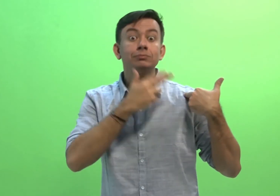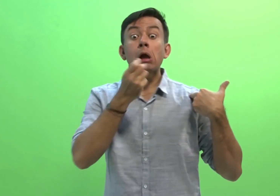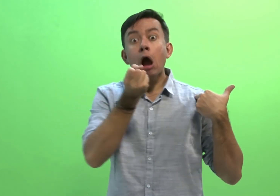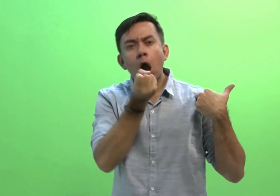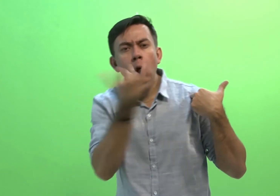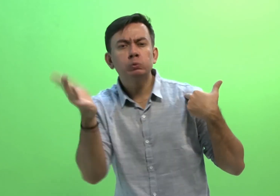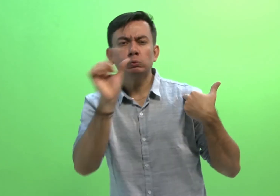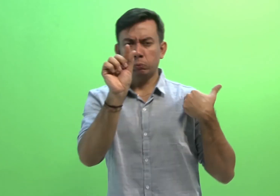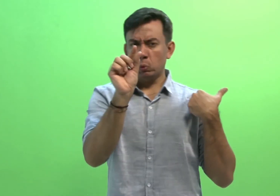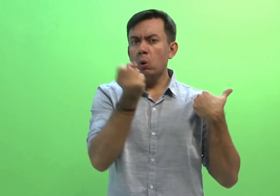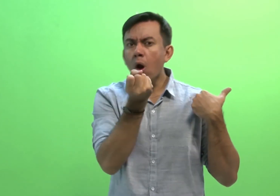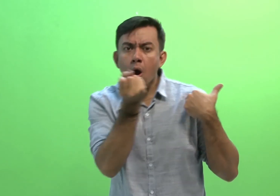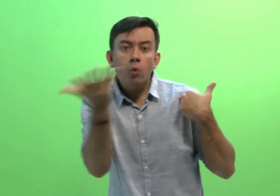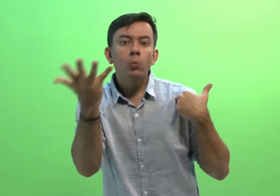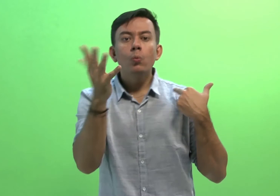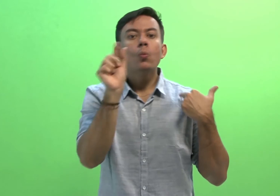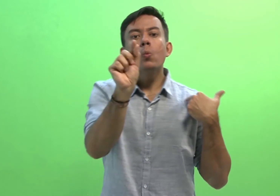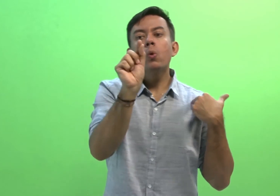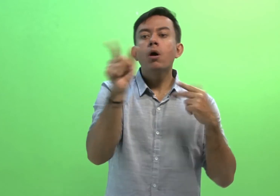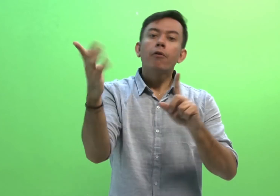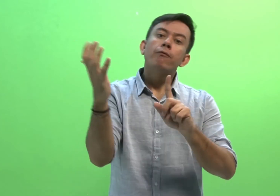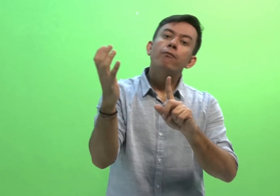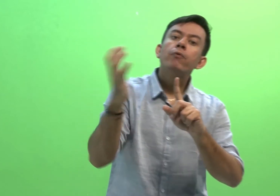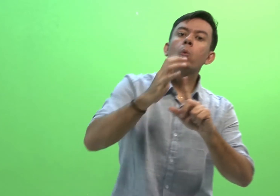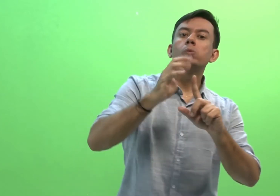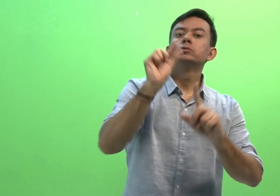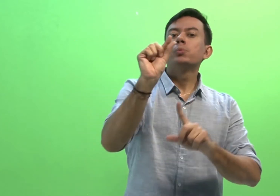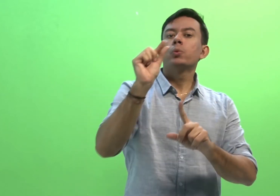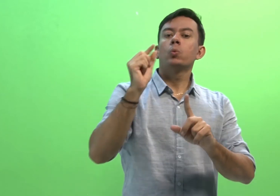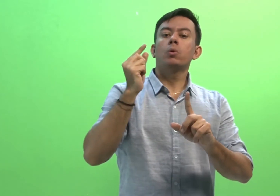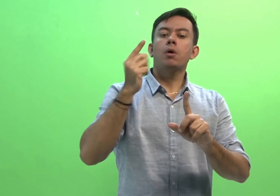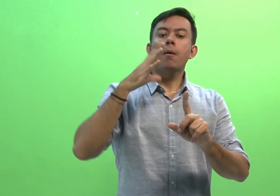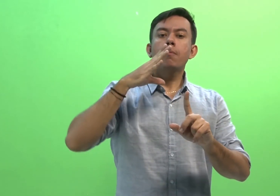Então, tem alguns sinais que sofreram influência da língua portuguesa.